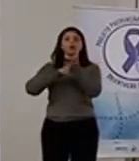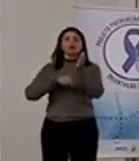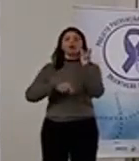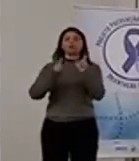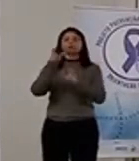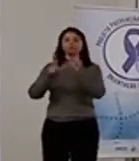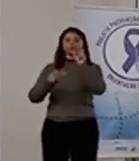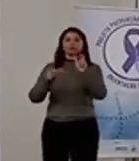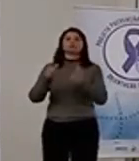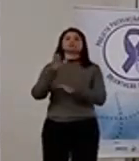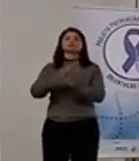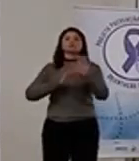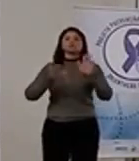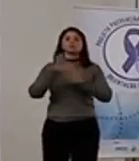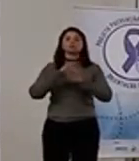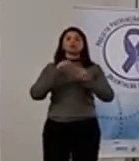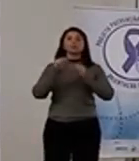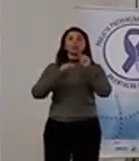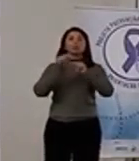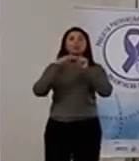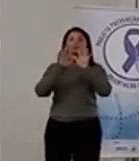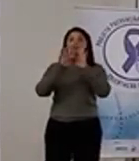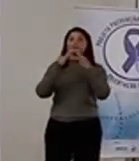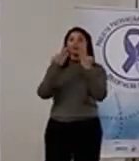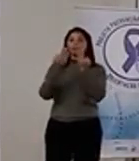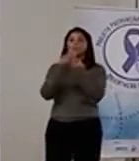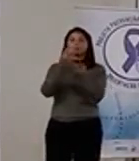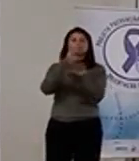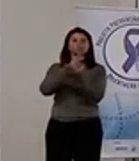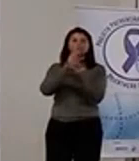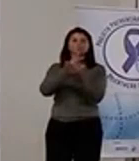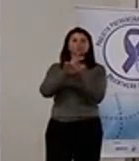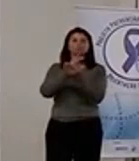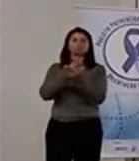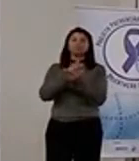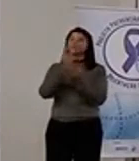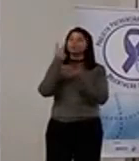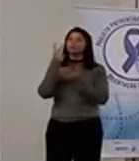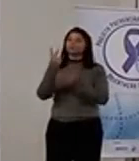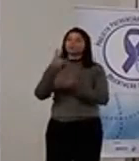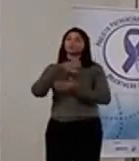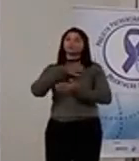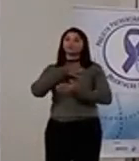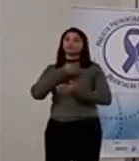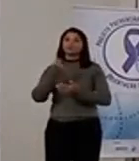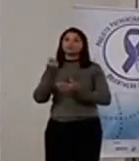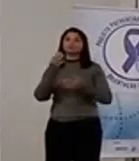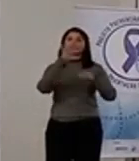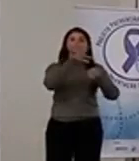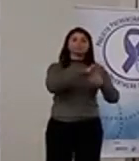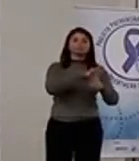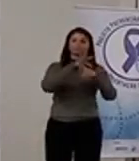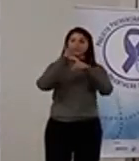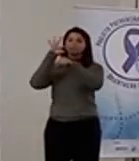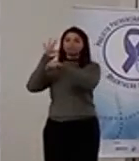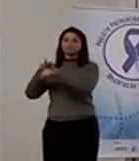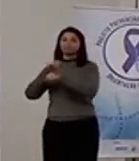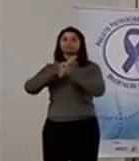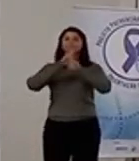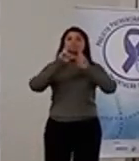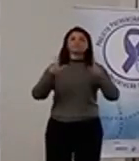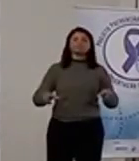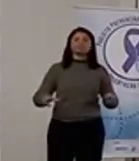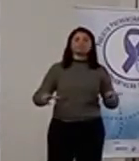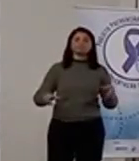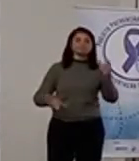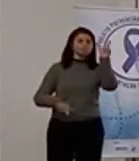família teve 2 filhos com 2 doenças raras diferentes. Quais são as chances de acontecer isso? Não há a mesma doença rara na mesma